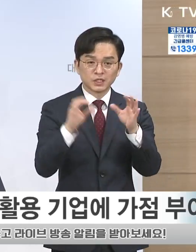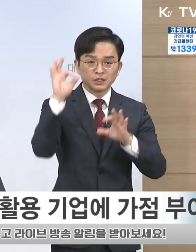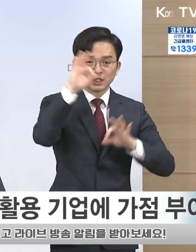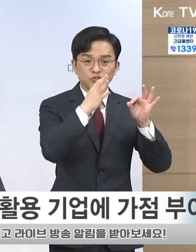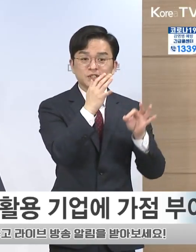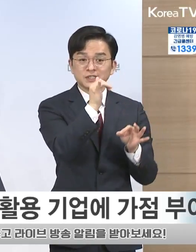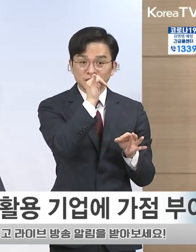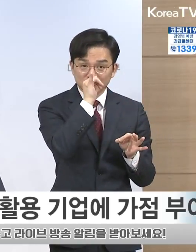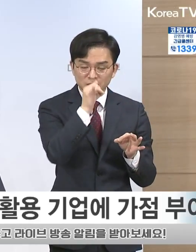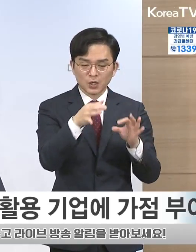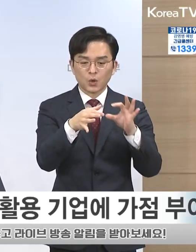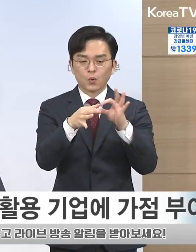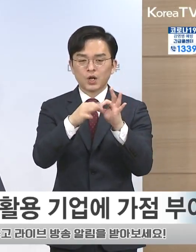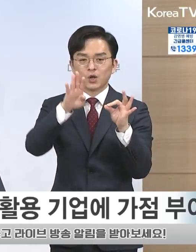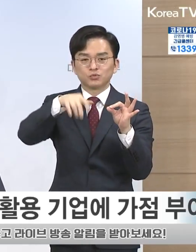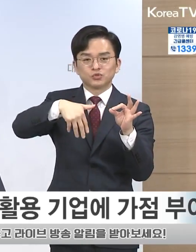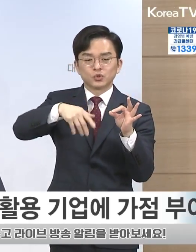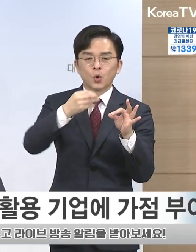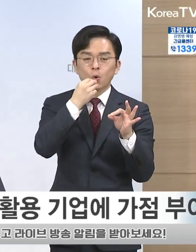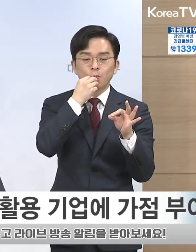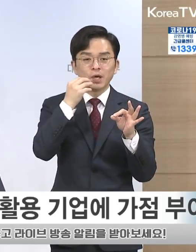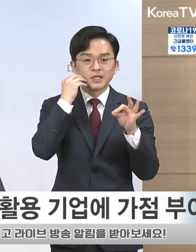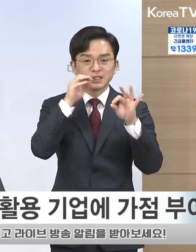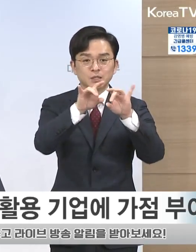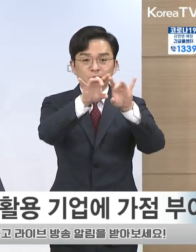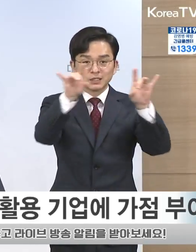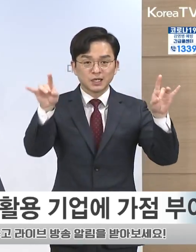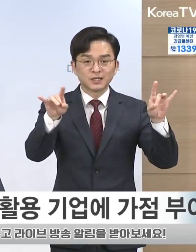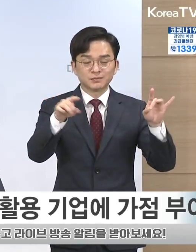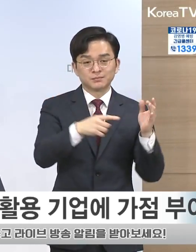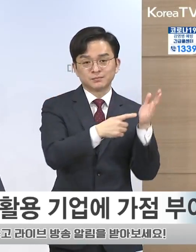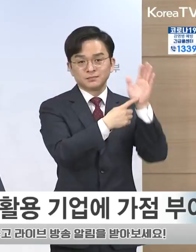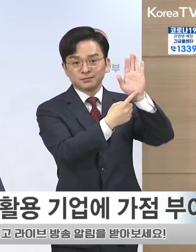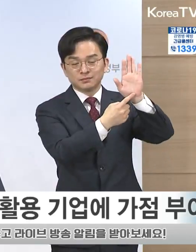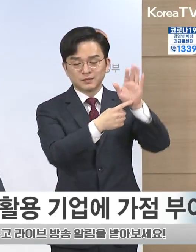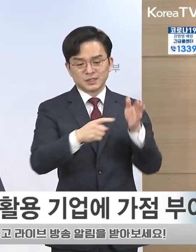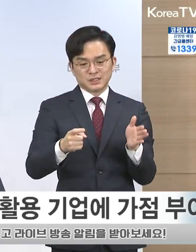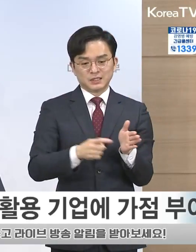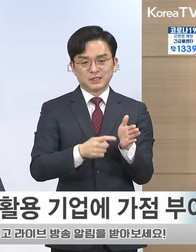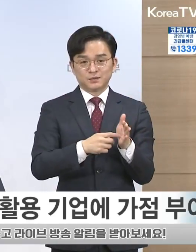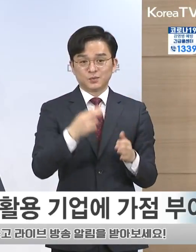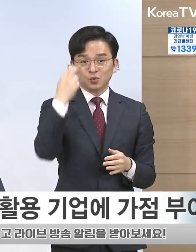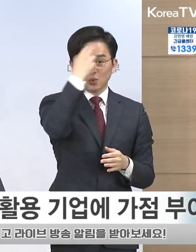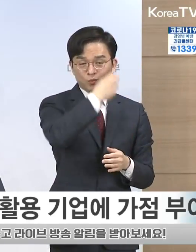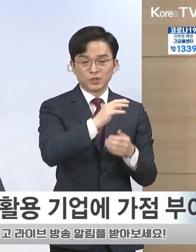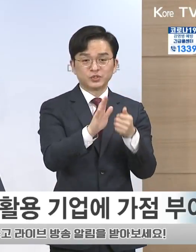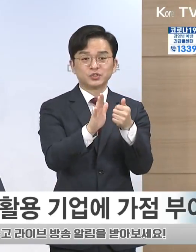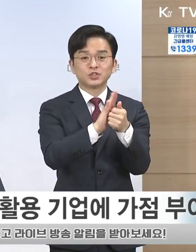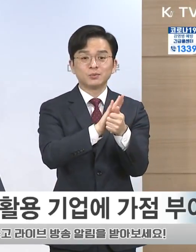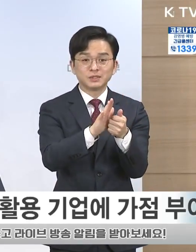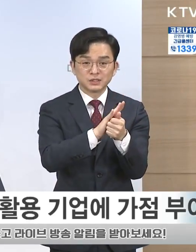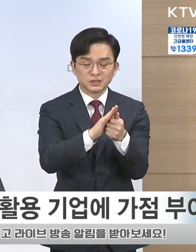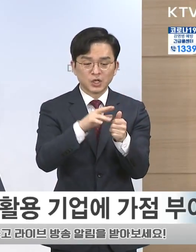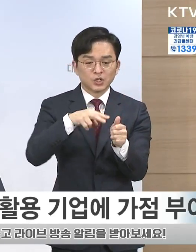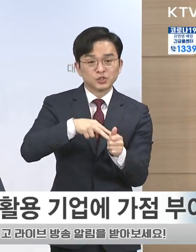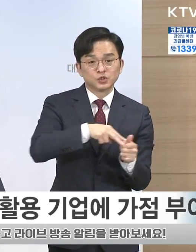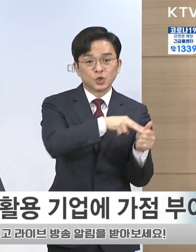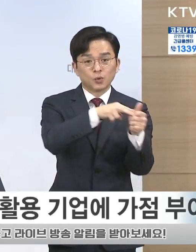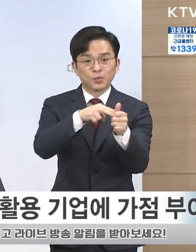있도록 관련 부처의 홈페이지마다 부처들의 긴급 돌봄과 관련된 종합적